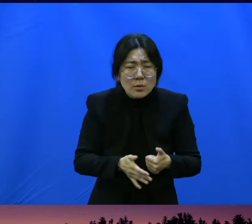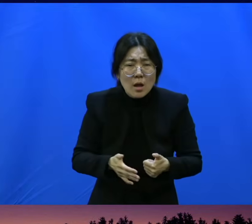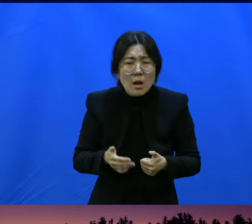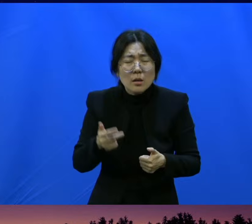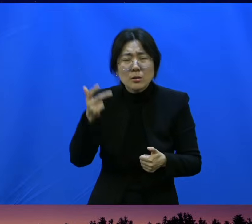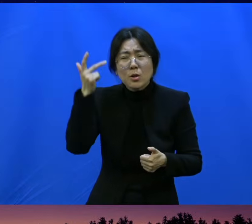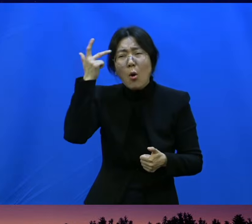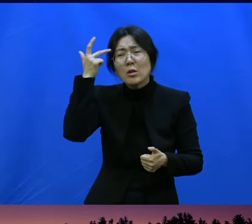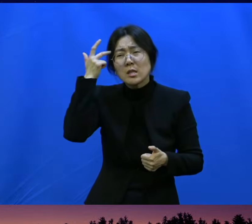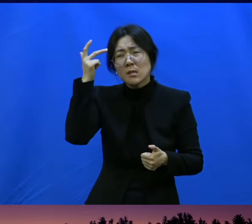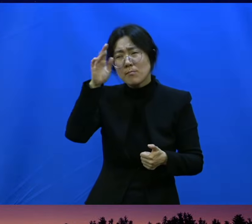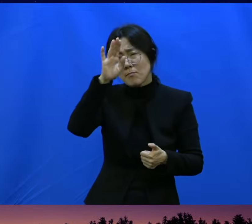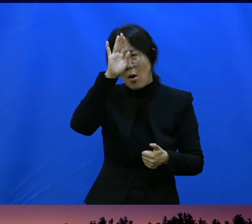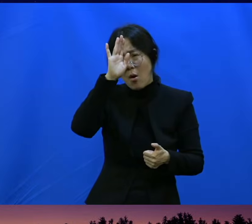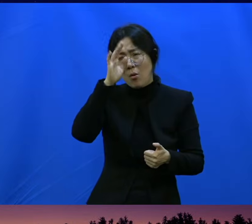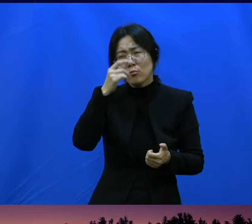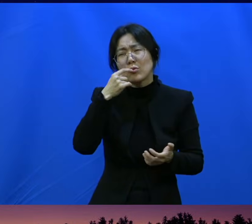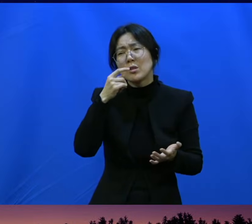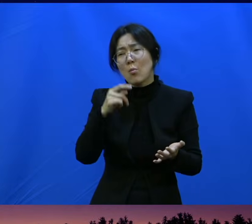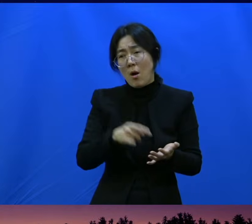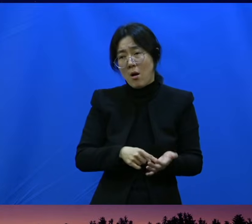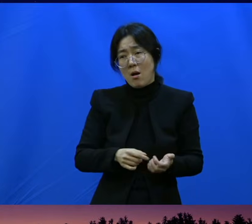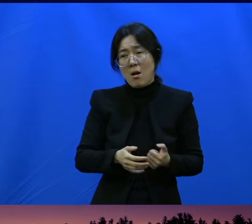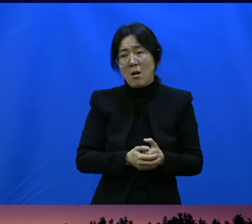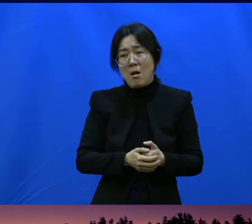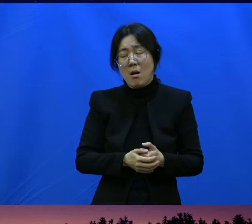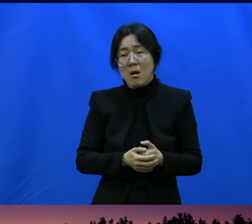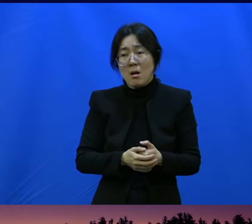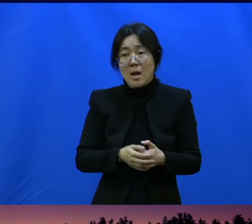공황장애, 우울증, 요즘 얼마나 많습니까, 여러분?